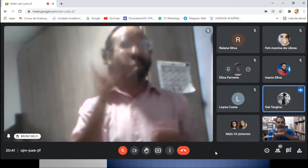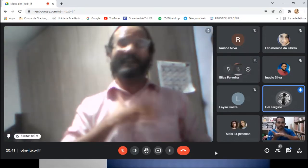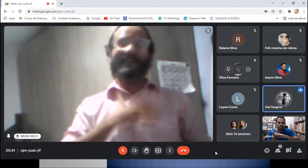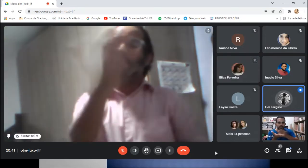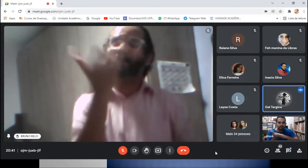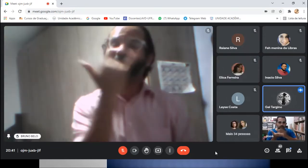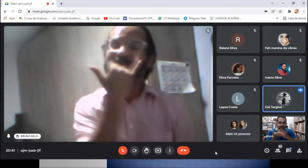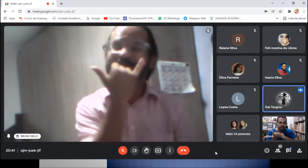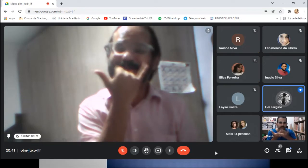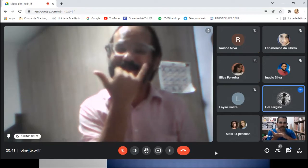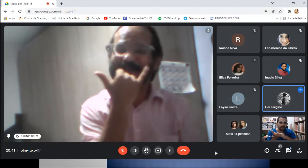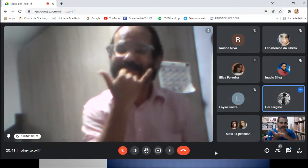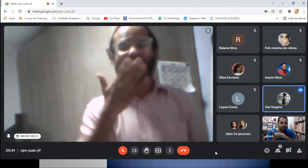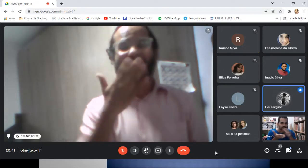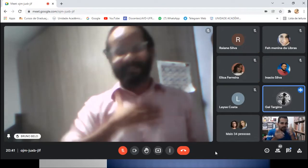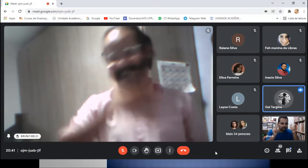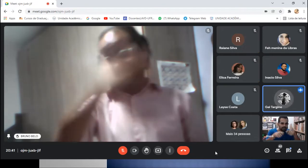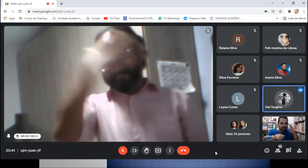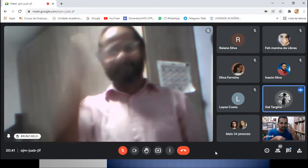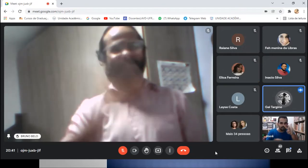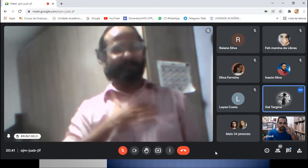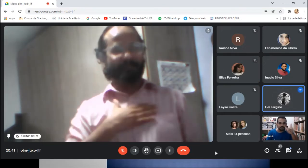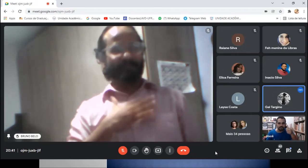Certo, professor. Me desculpe.